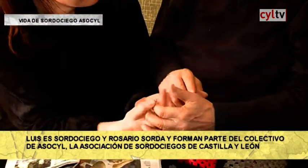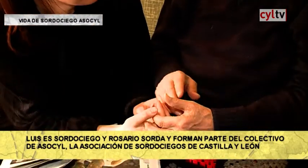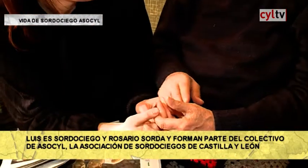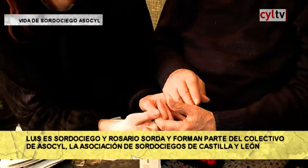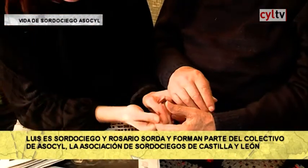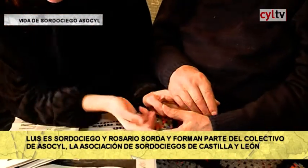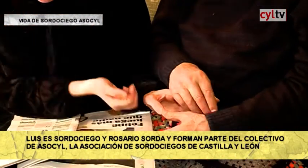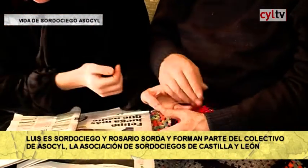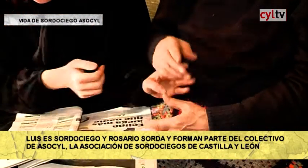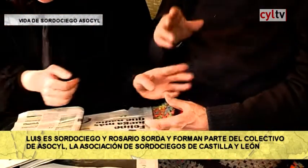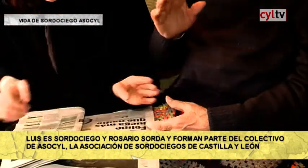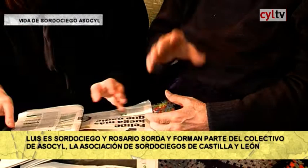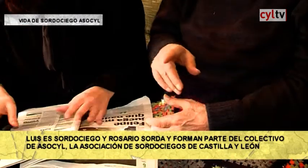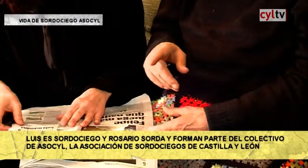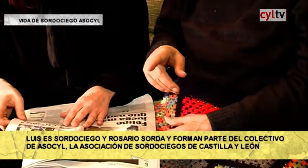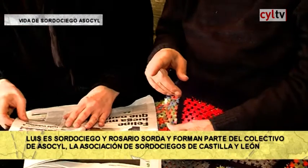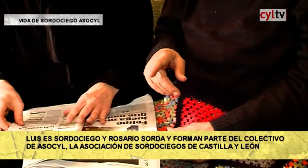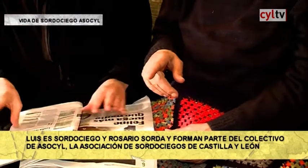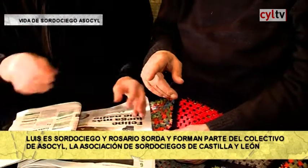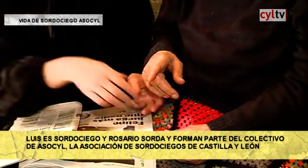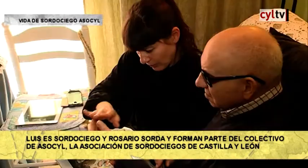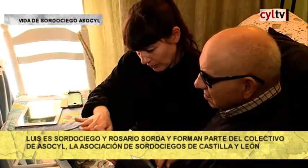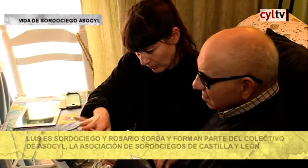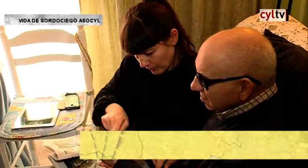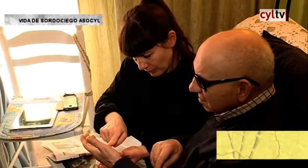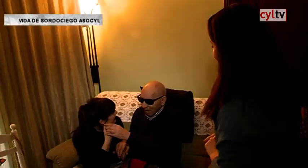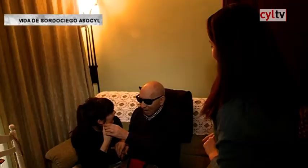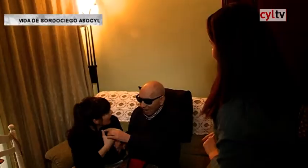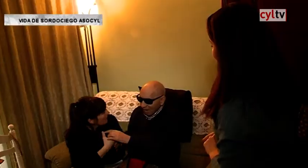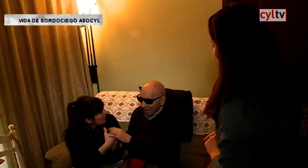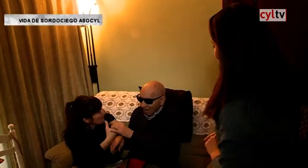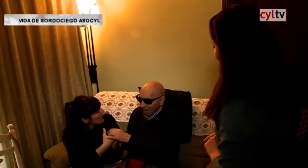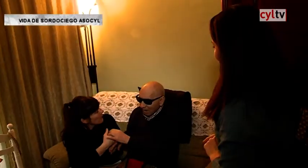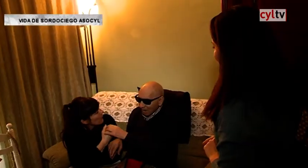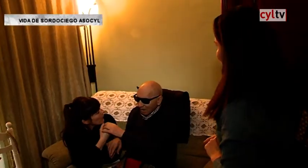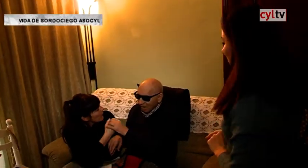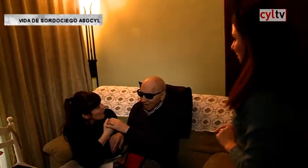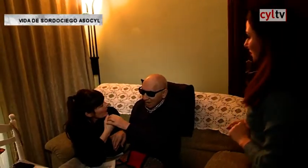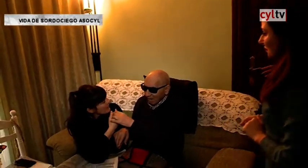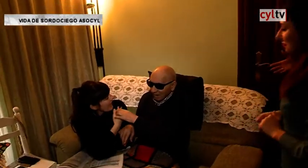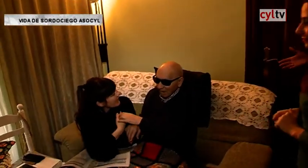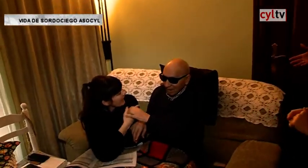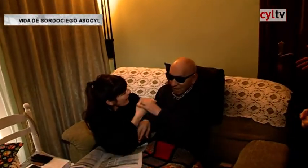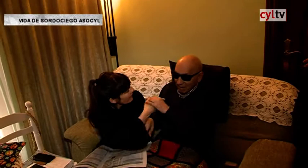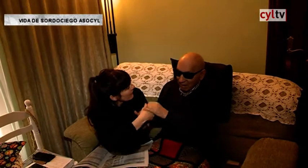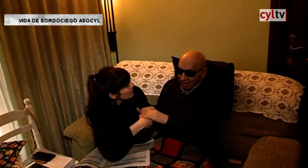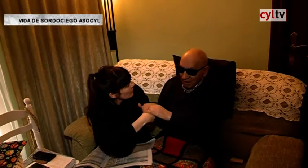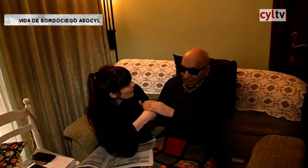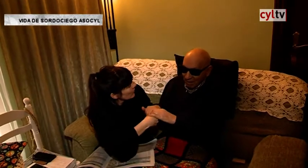signos. ¿Lo podemos intentar para que nos conozca? Sí, ahora mismo le está indicando que quieres